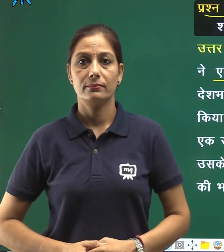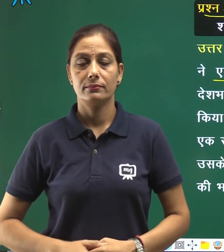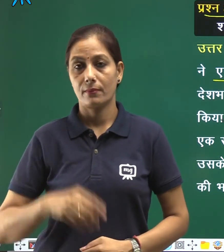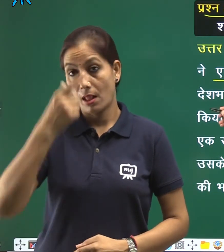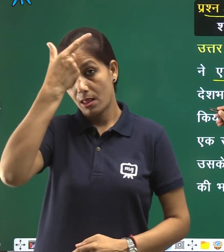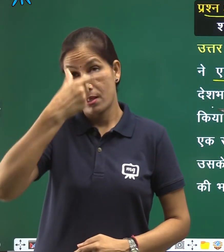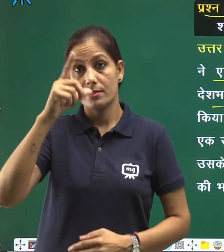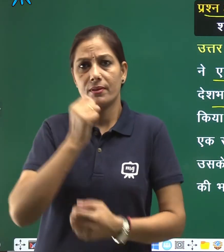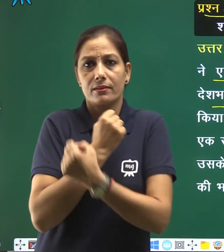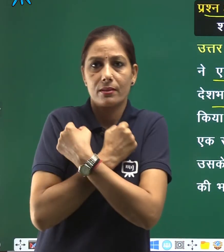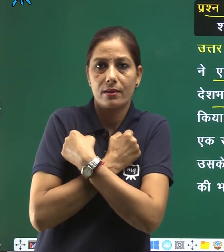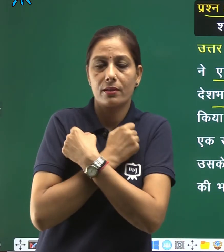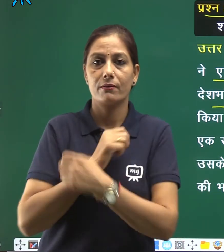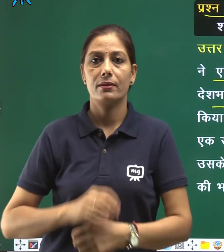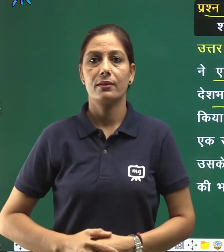देशभक्ति की